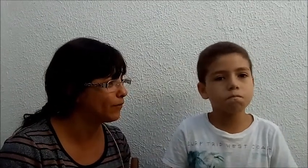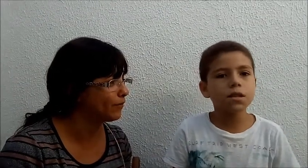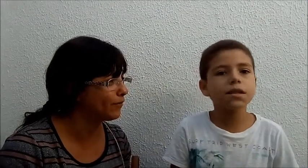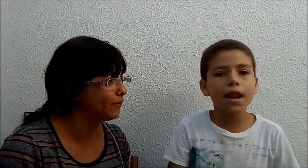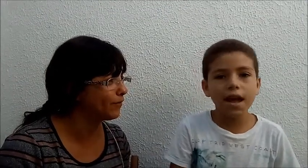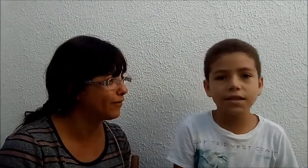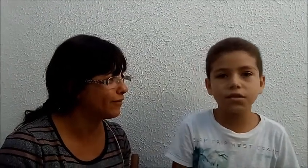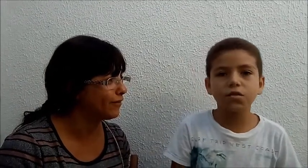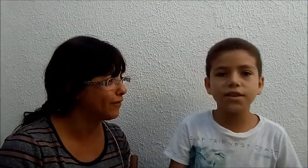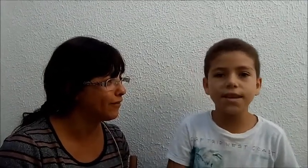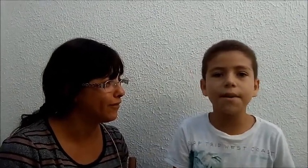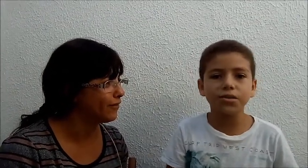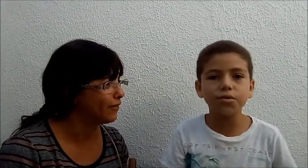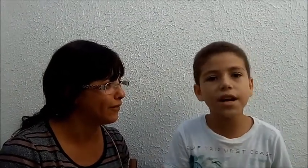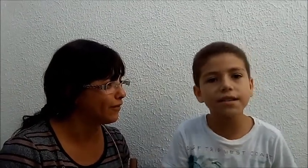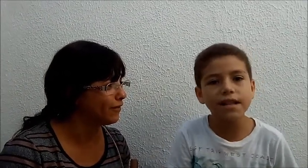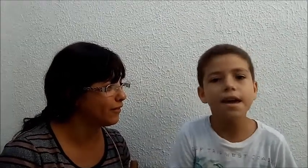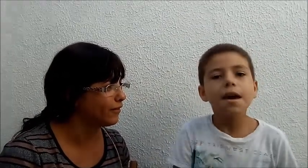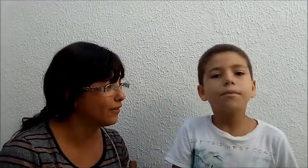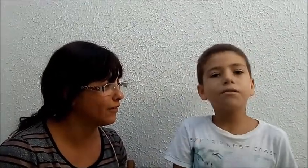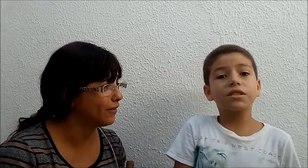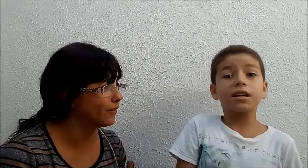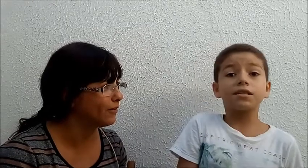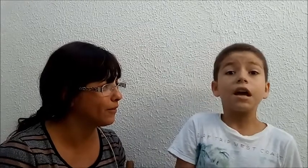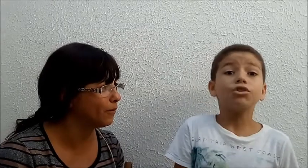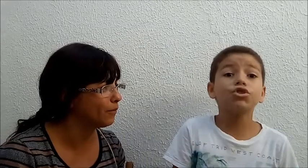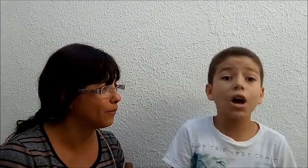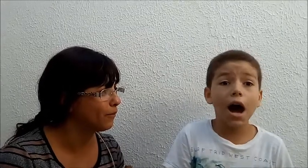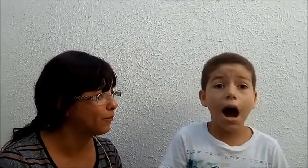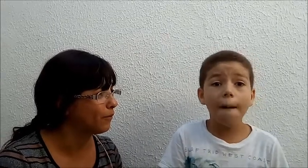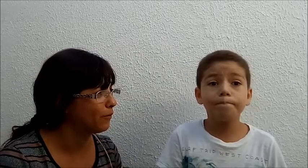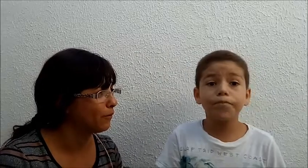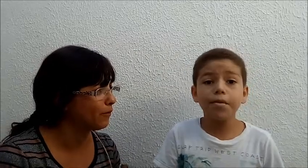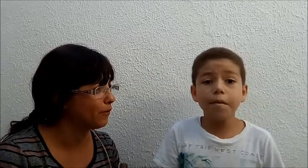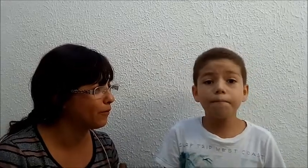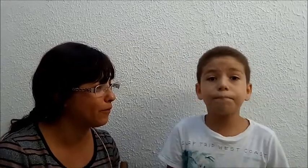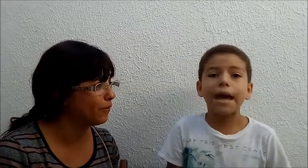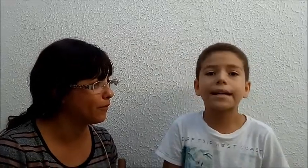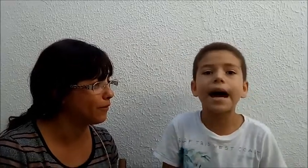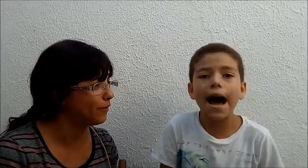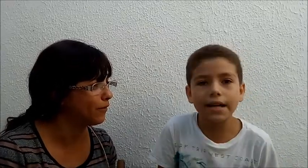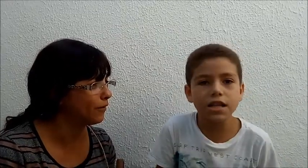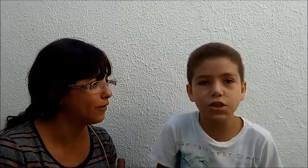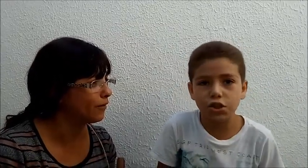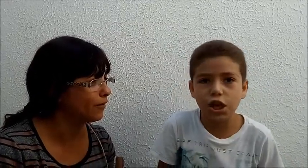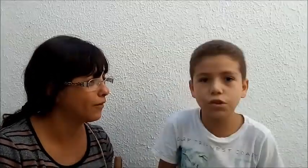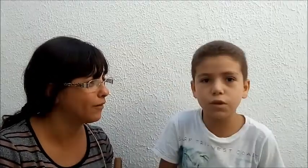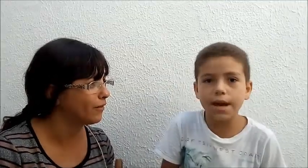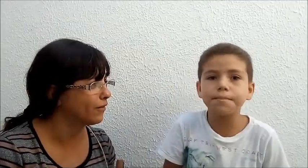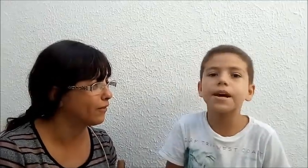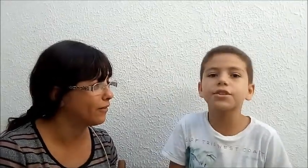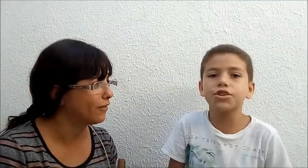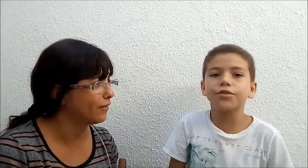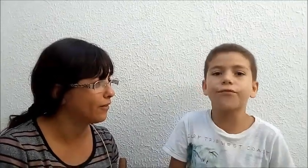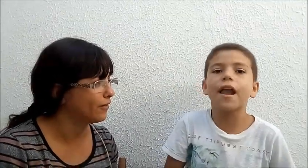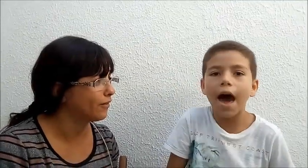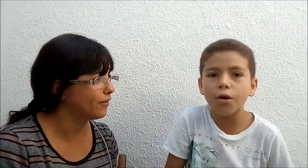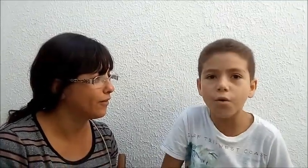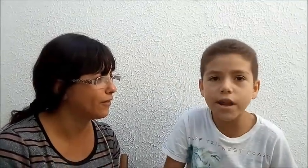interesses, conversar mais com eles, né, pra vocês já pegar aquele jeito, né, de falar com